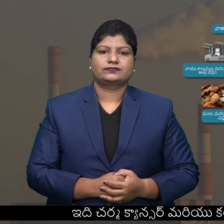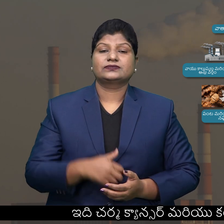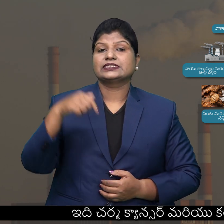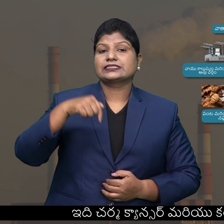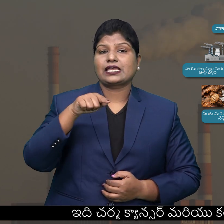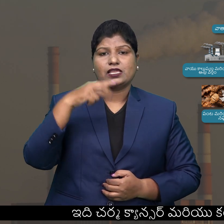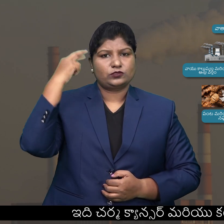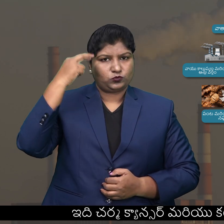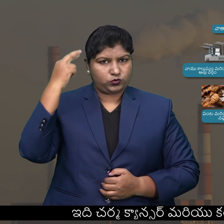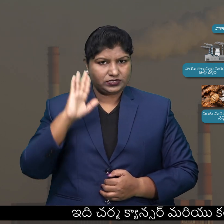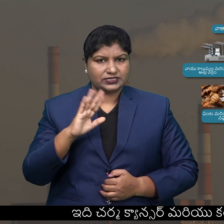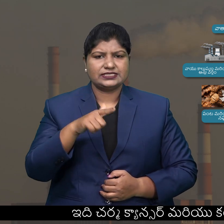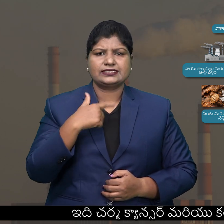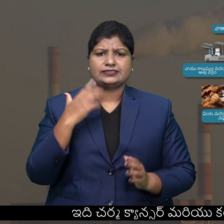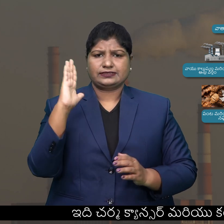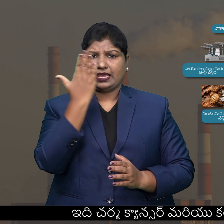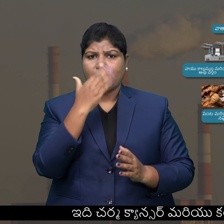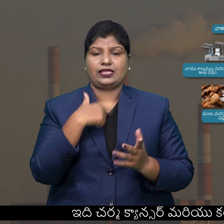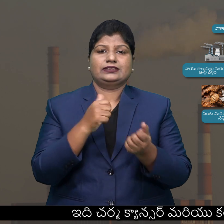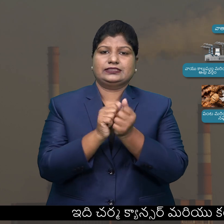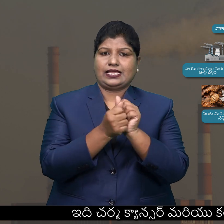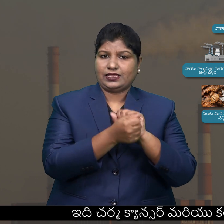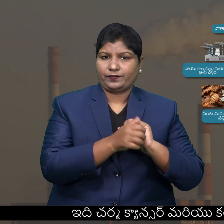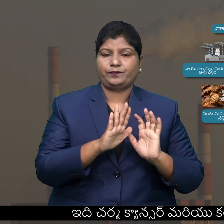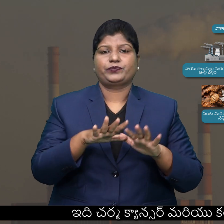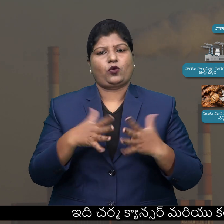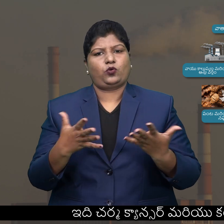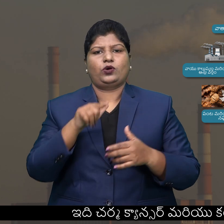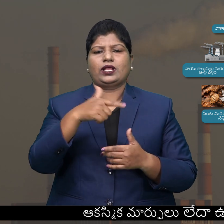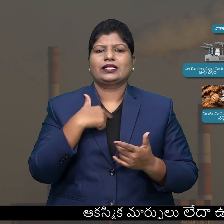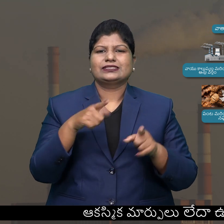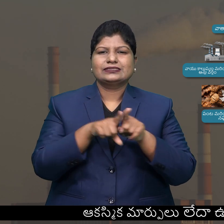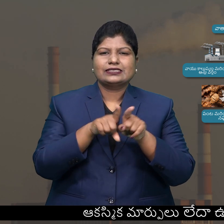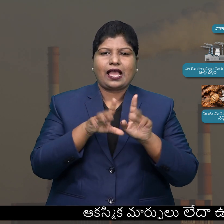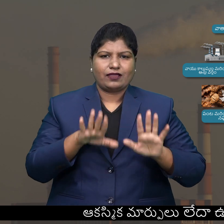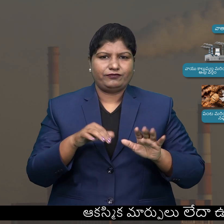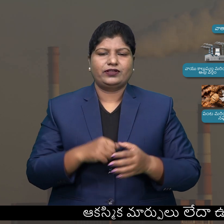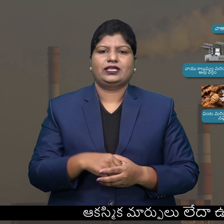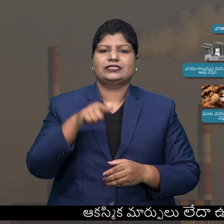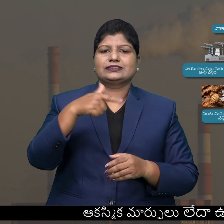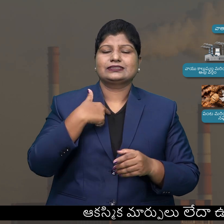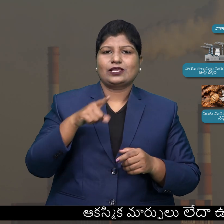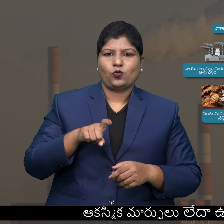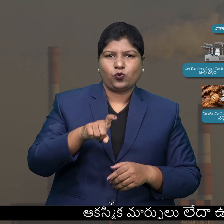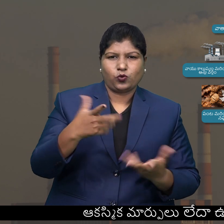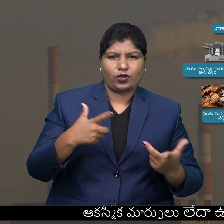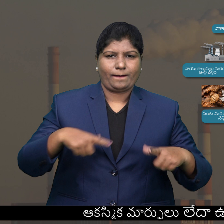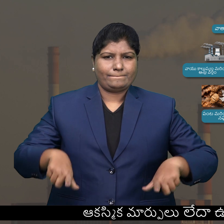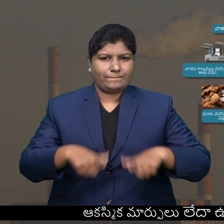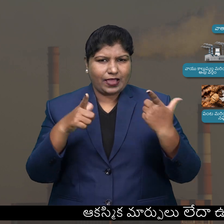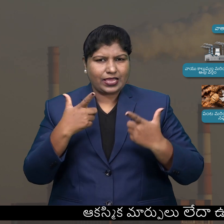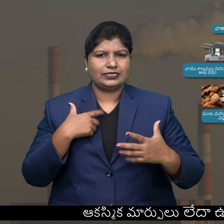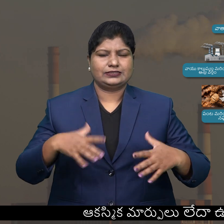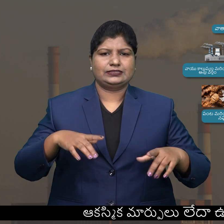ఇది చర్మ క్యాన్సర్ మరియు కంటి శుక్లాల సంభావ్యతను పెంచే జీవులలో ఆకస్మిక మార్పులు లేదా